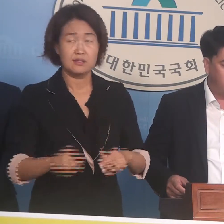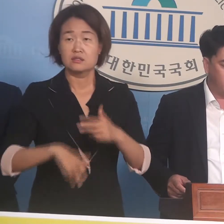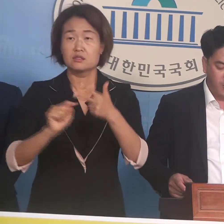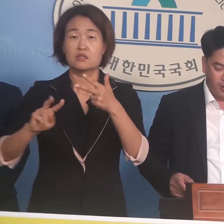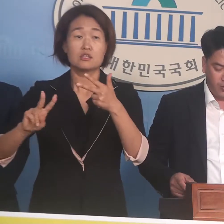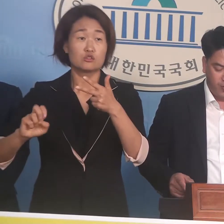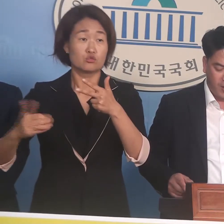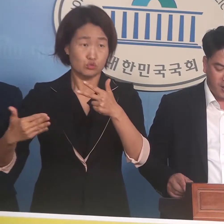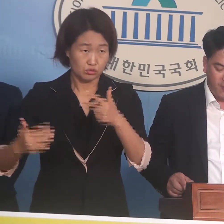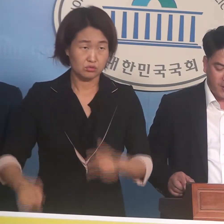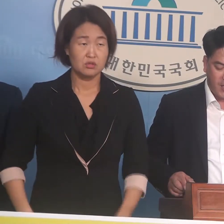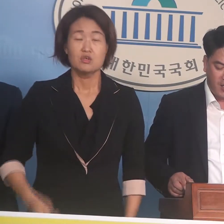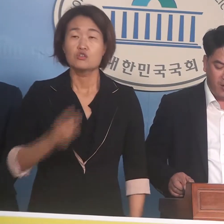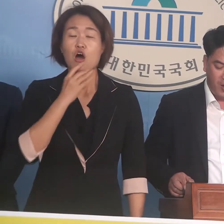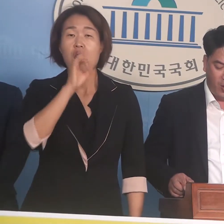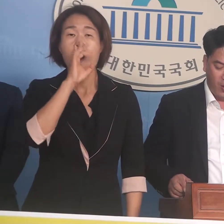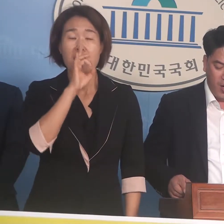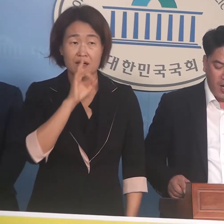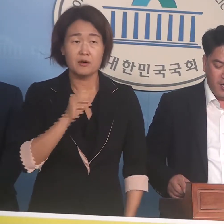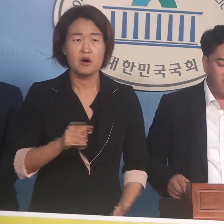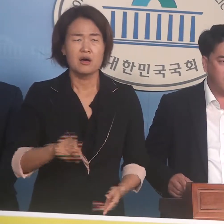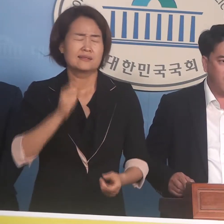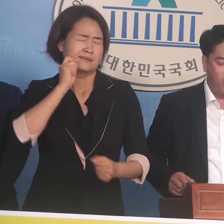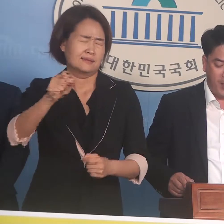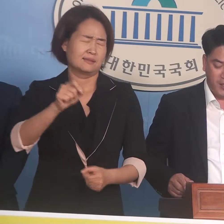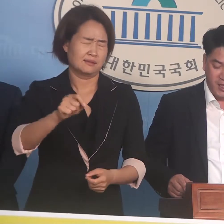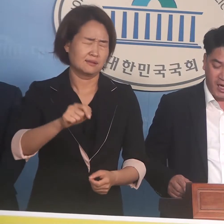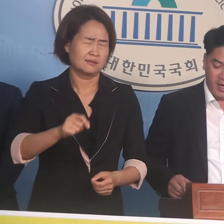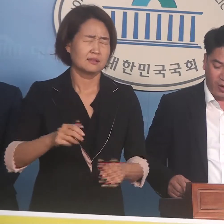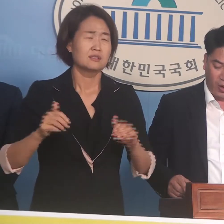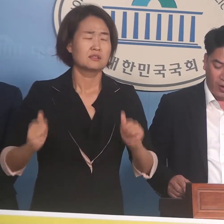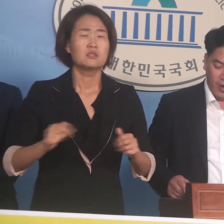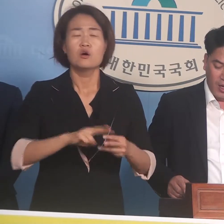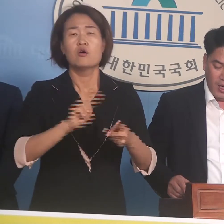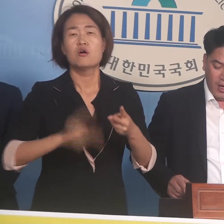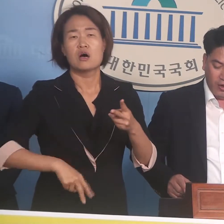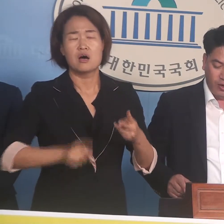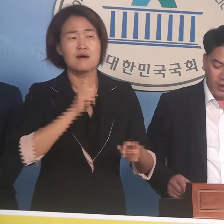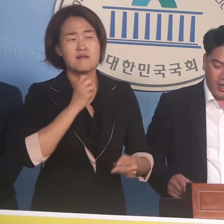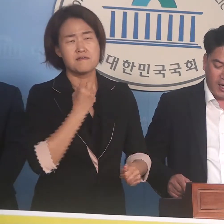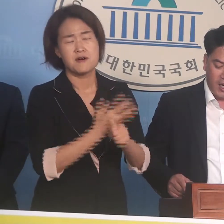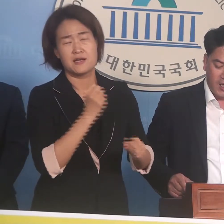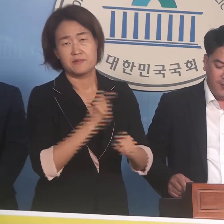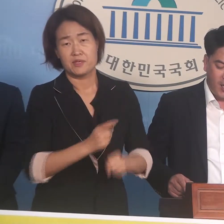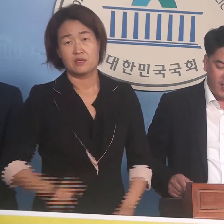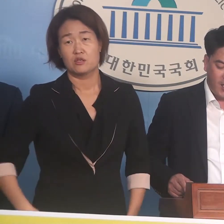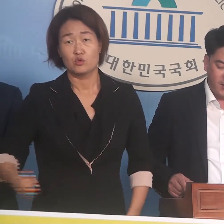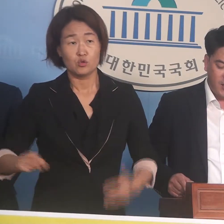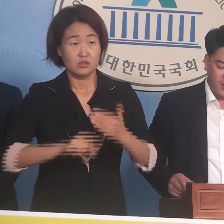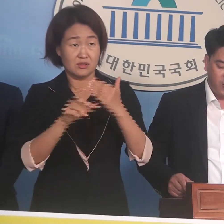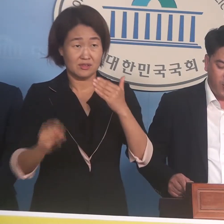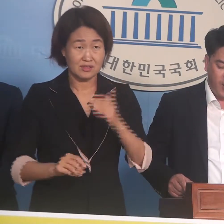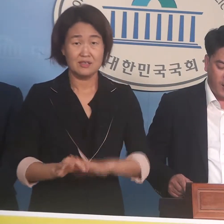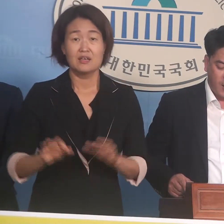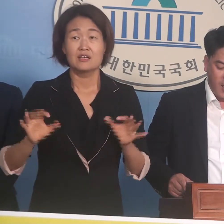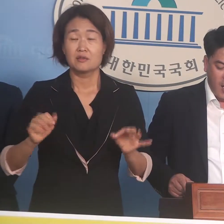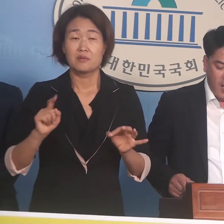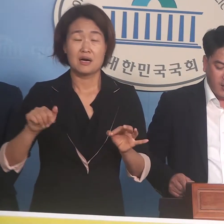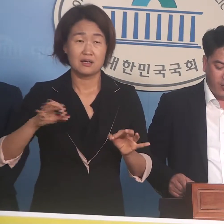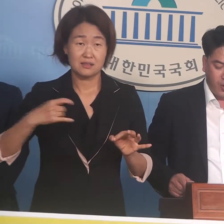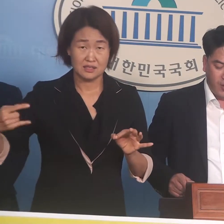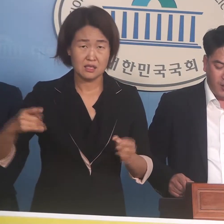29일에 서울중앙지검 사기 혐의로 형사고발을 진행하였고 9월달 안에 기망에 대한 실제